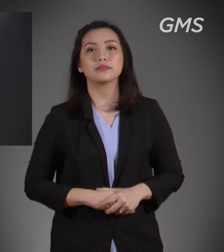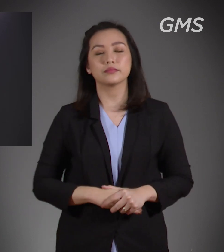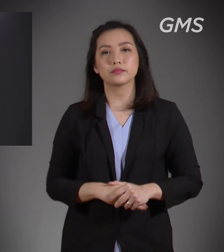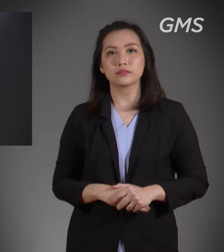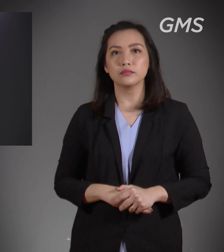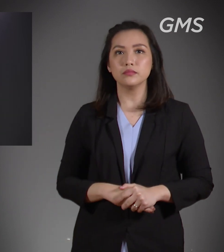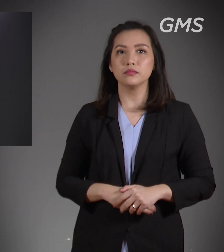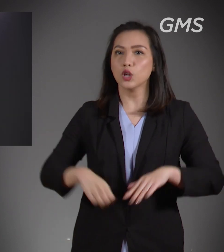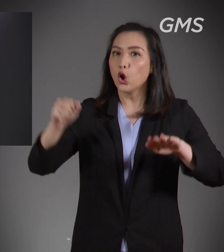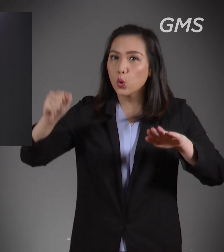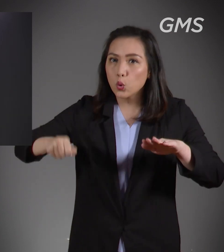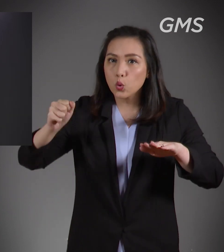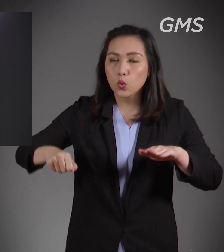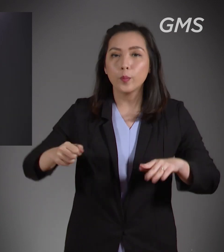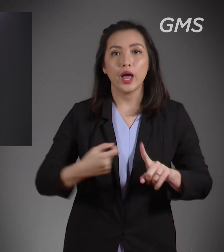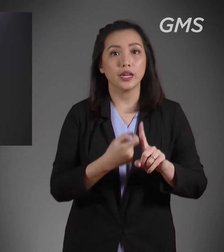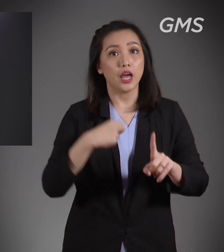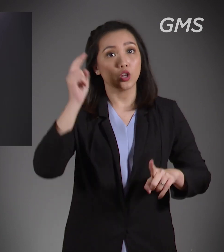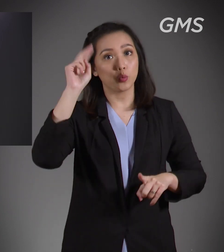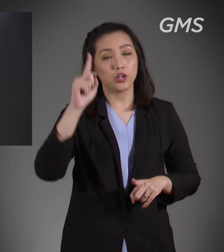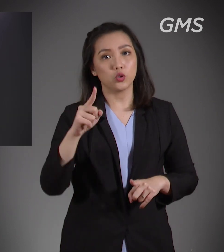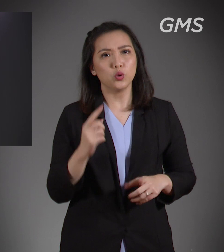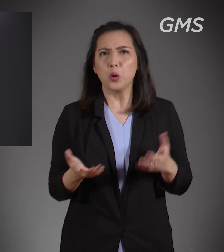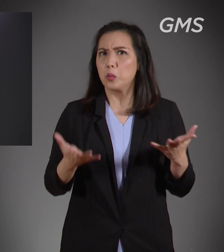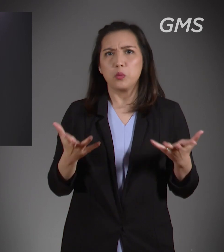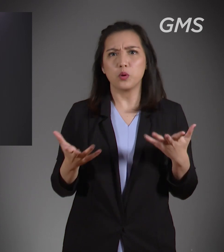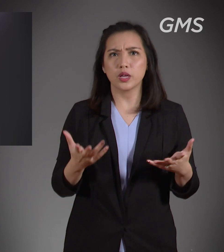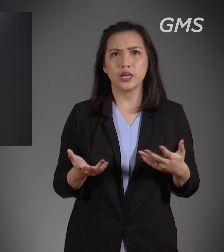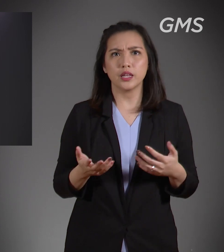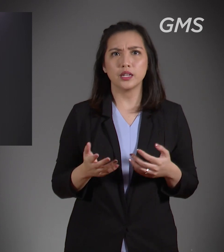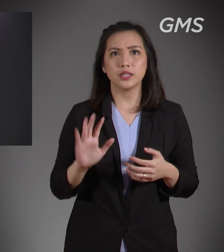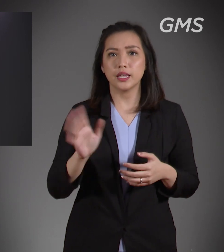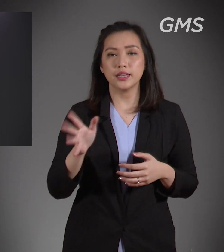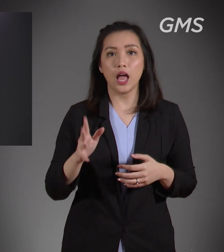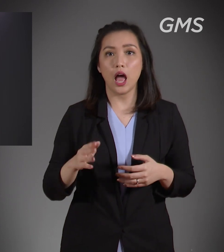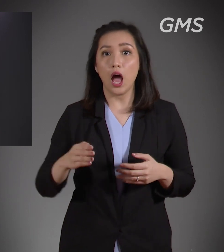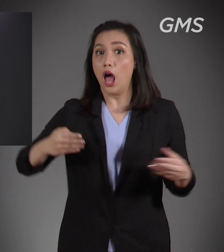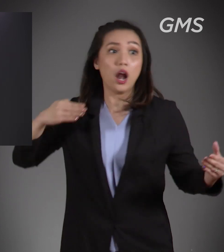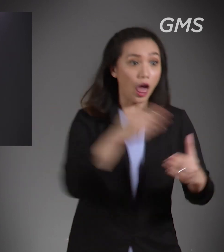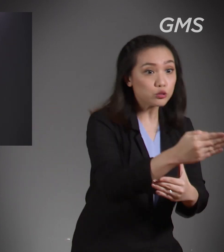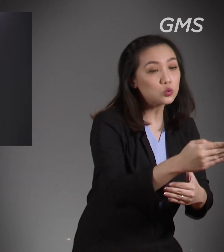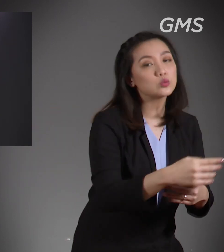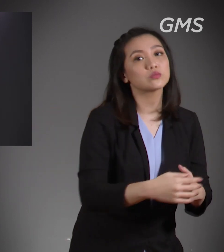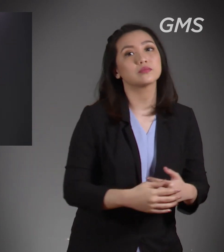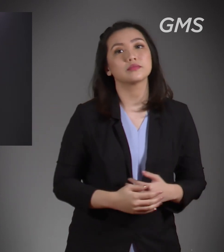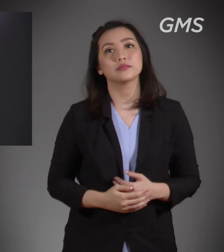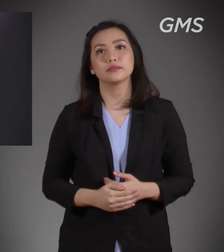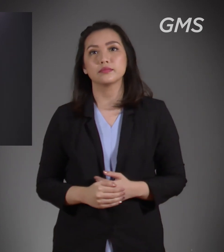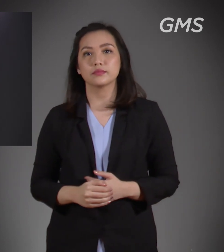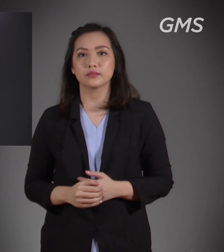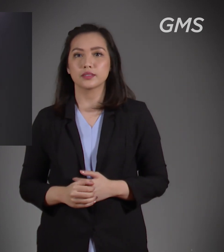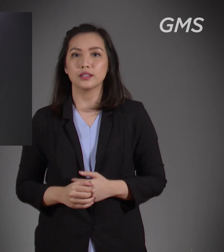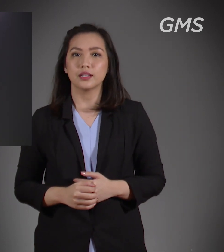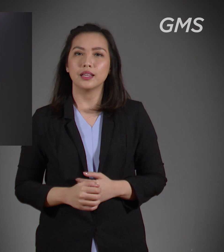namanya hukuman yang datangnya dari Tuhan itu kadang-kadang seringkali tidak terjadinya immediately atau langsung terjadi. Jadi kita yang